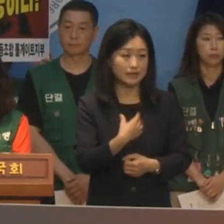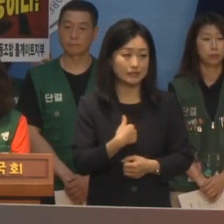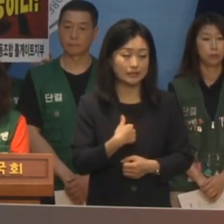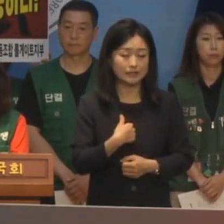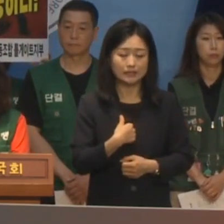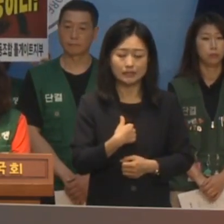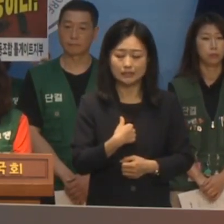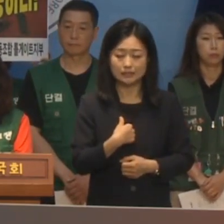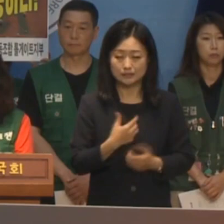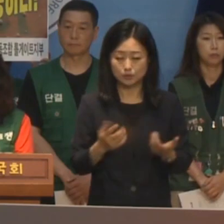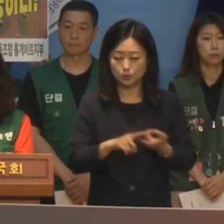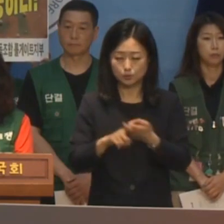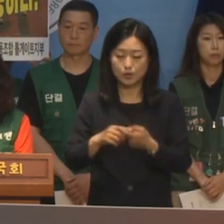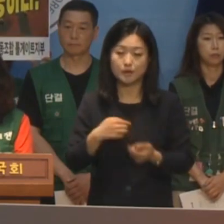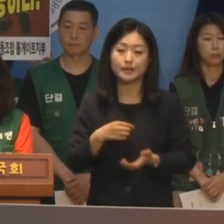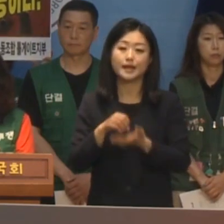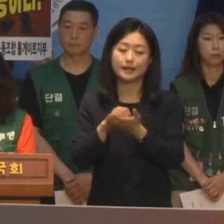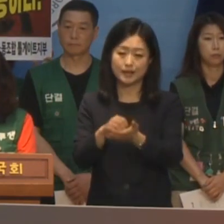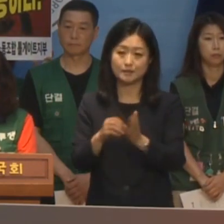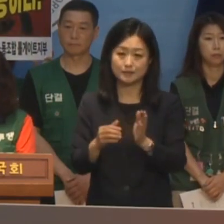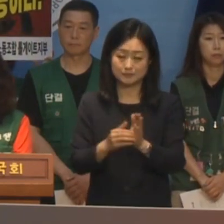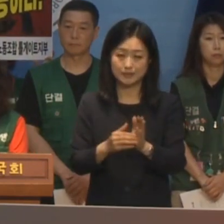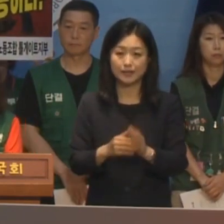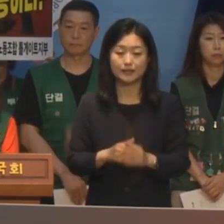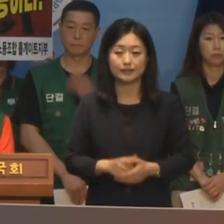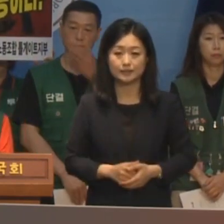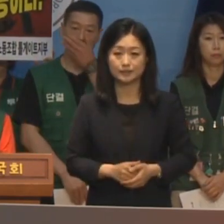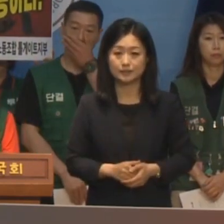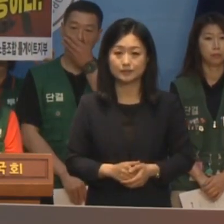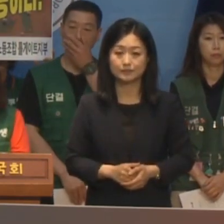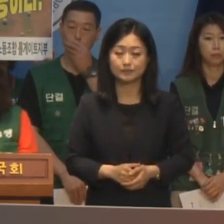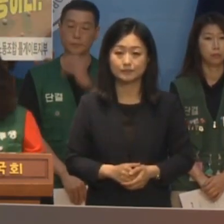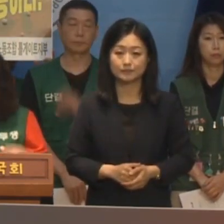진절머리가 나서 노동조합에 가입하게 되었습니다.